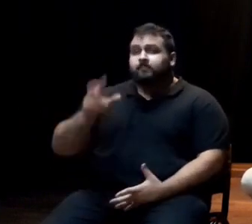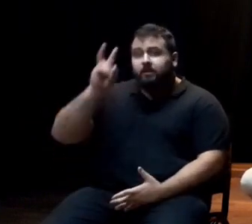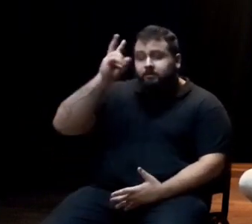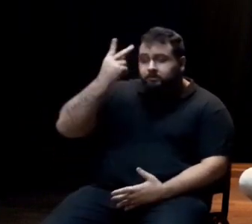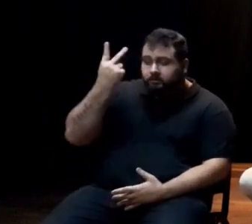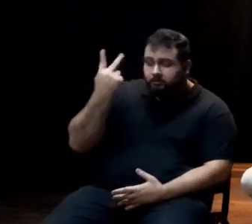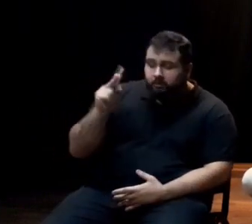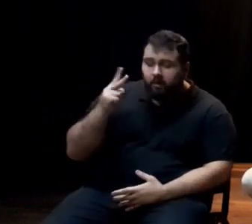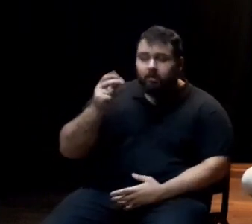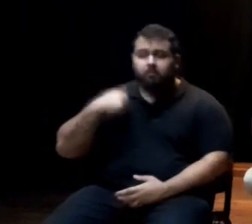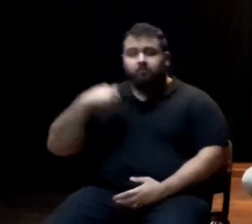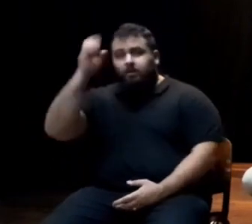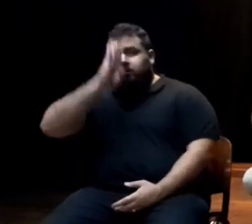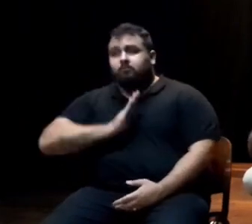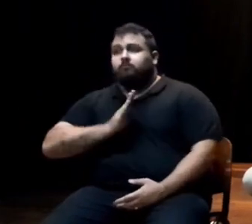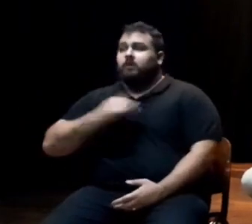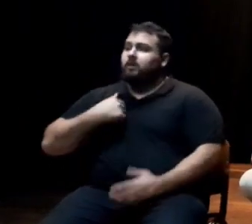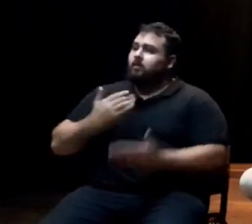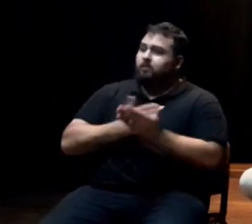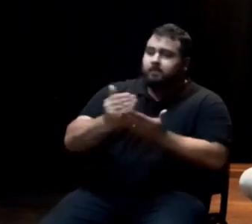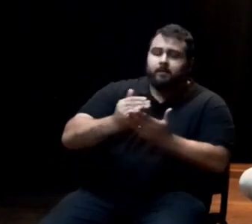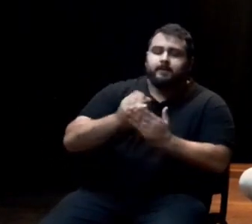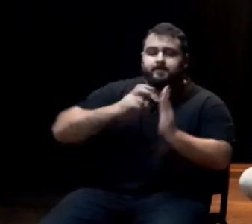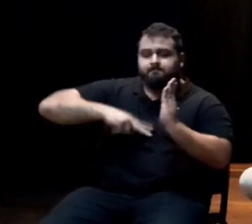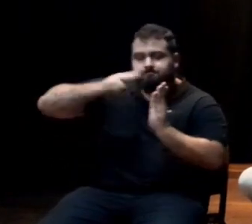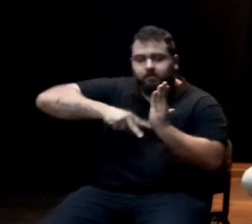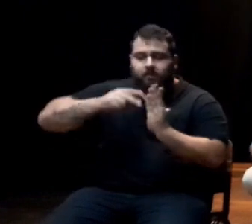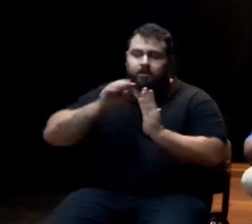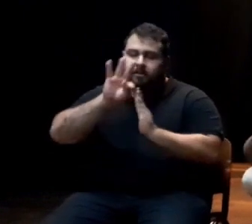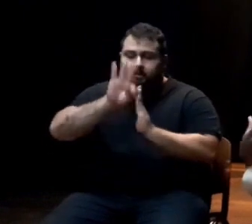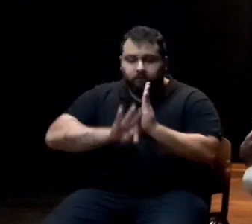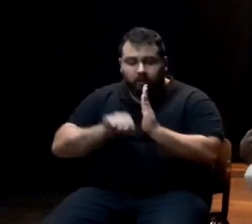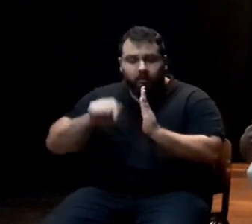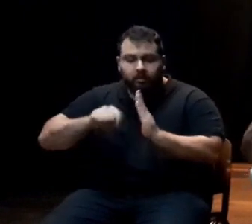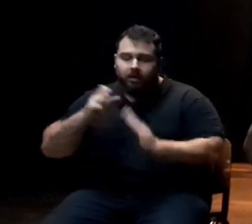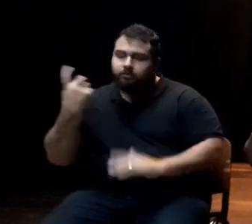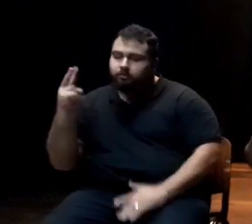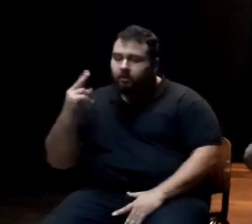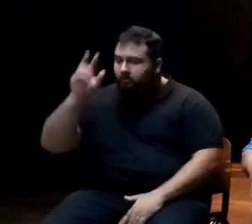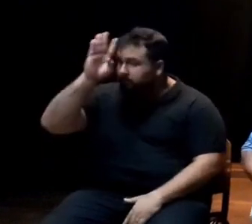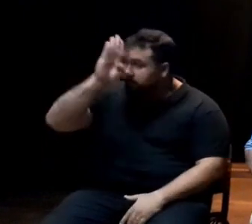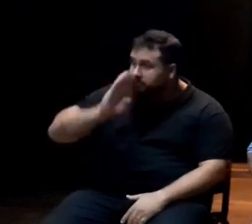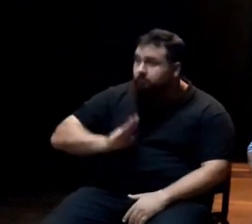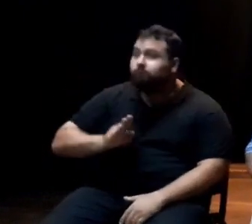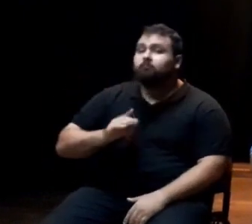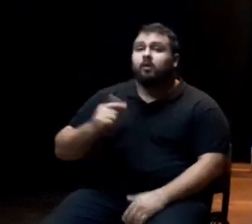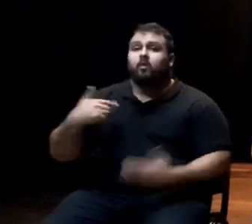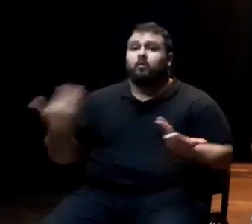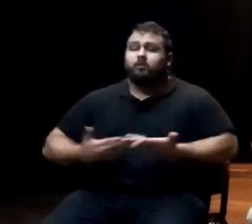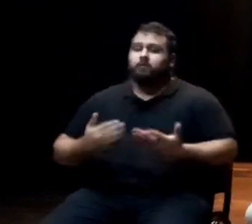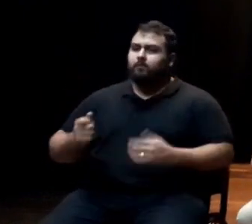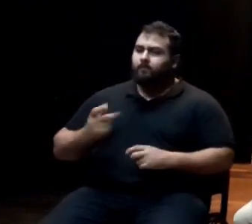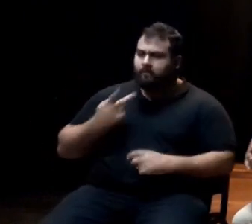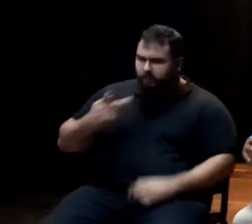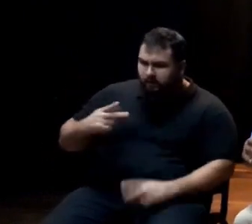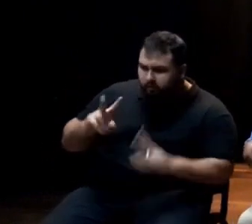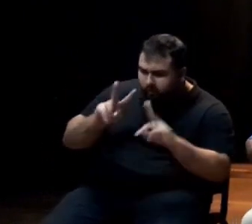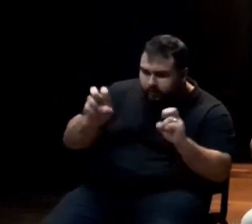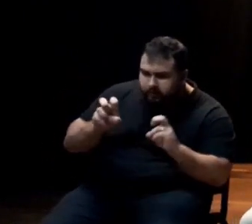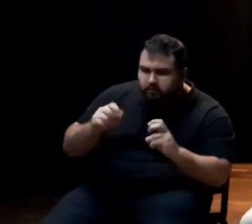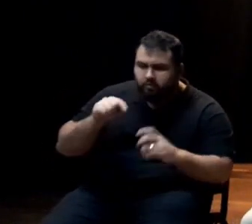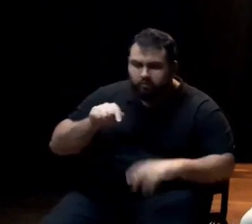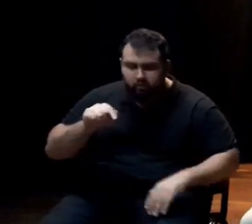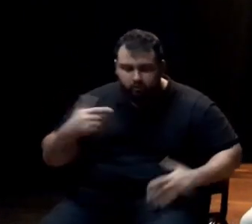história do Brasil. Ele começa a ler o texto da história do Brasil. Tem outro professor que fala assim, bom, hoje nós vamos falar sobre a história do